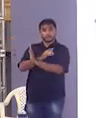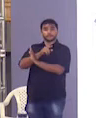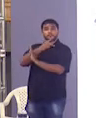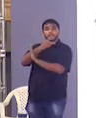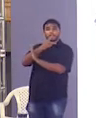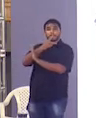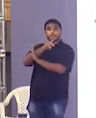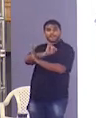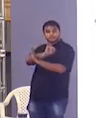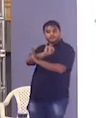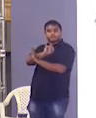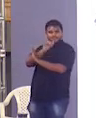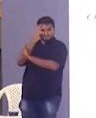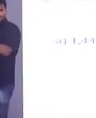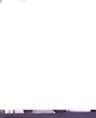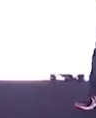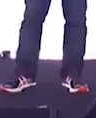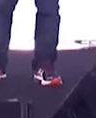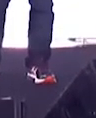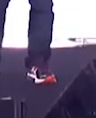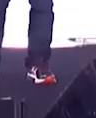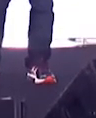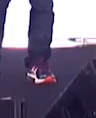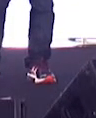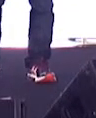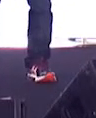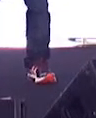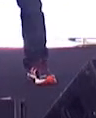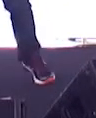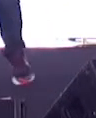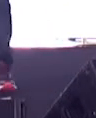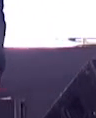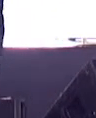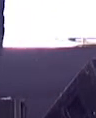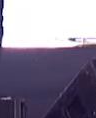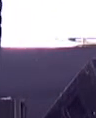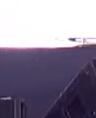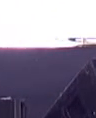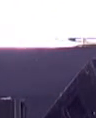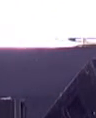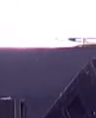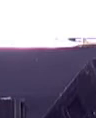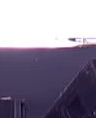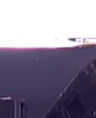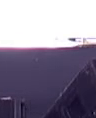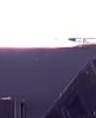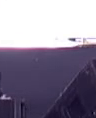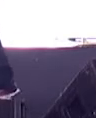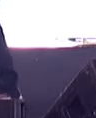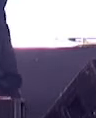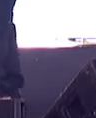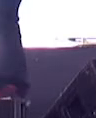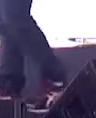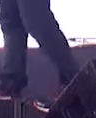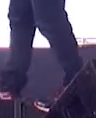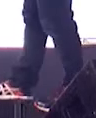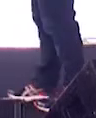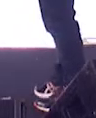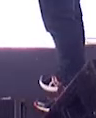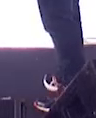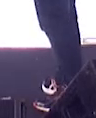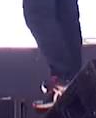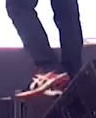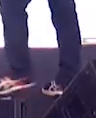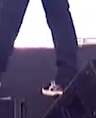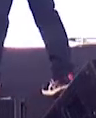junto com o período, e subtraio da parte inteira, ok? Então olha só como é que fica, ó. Essa dízima